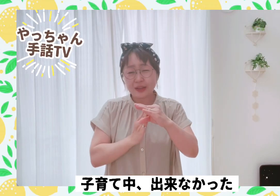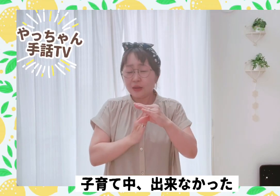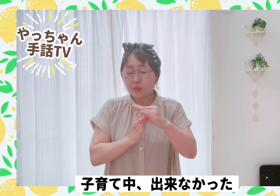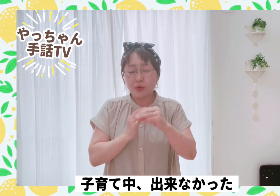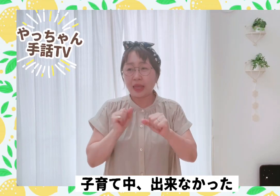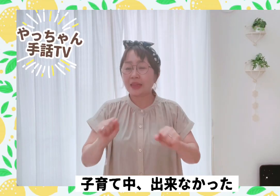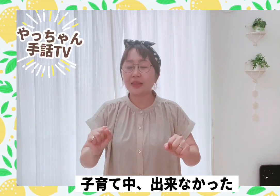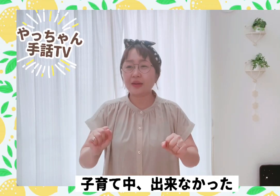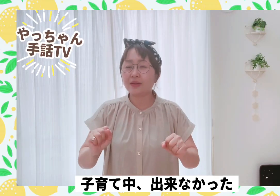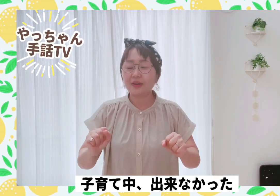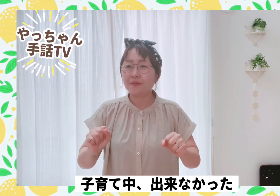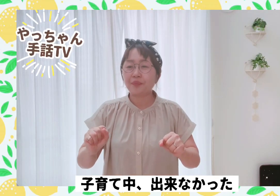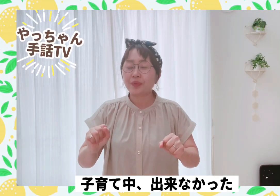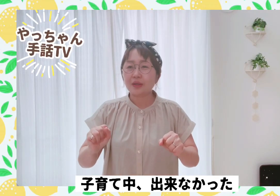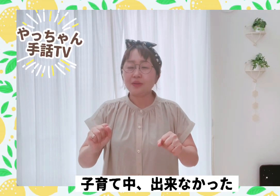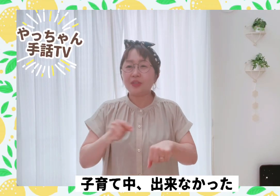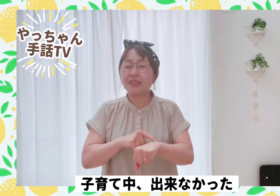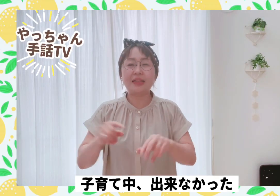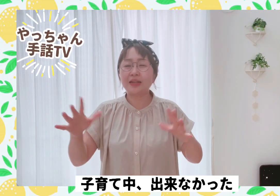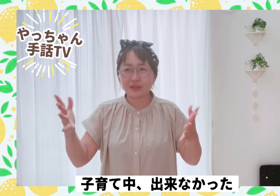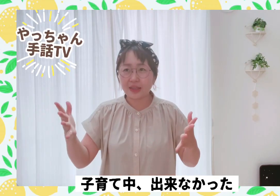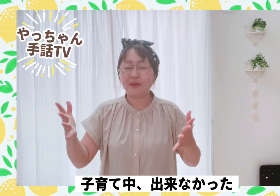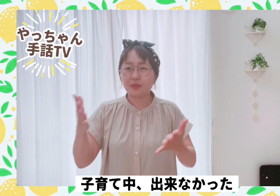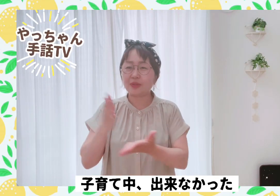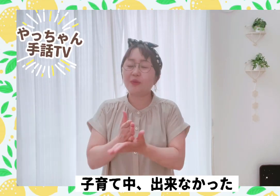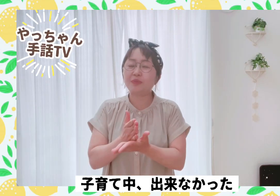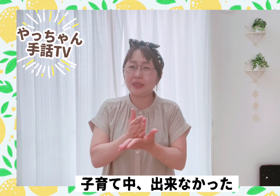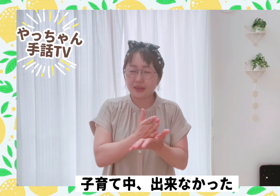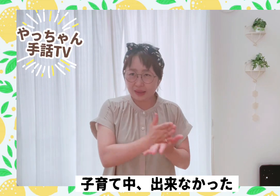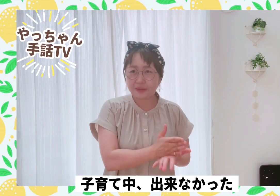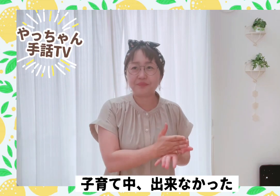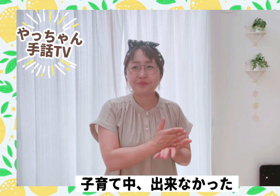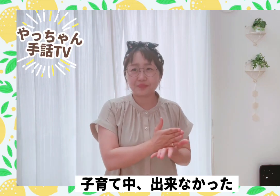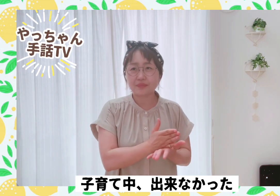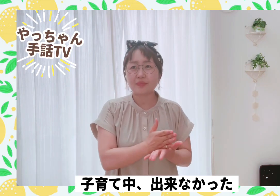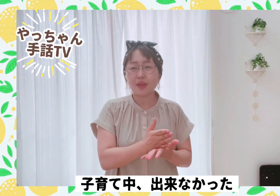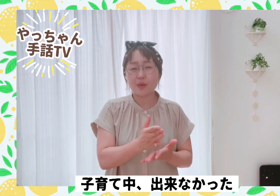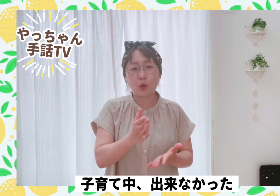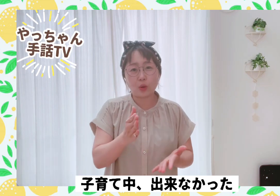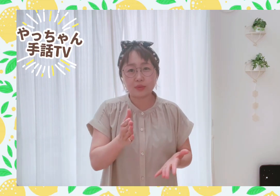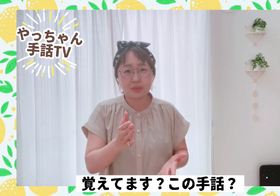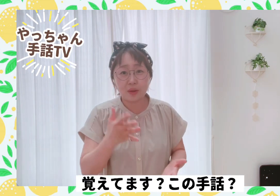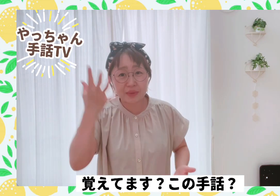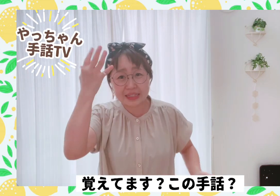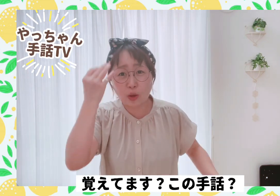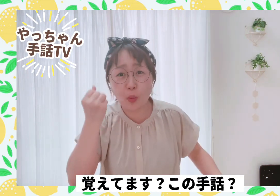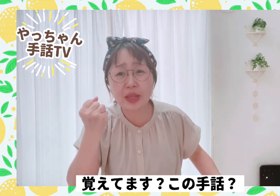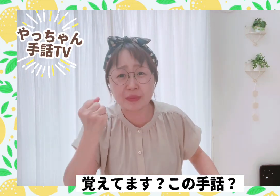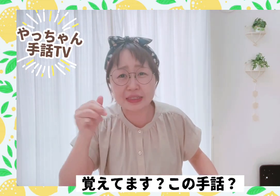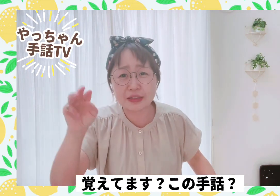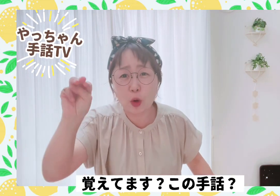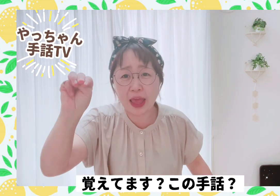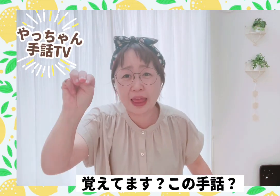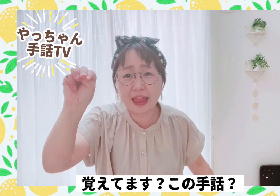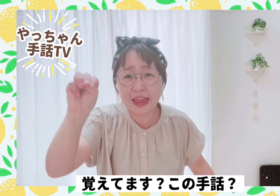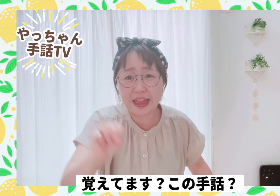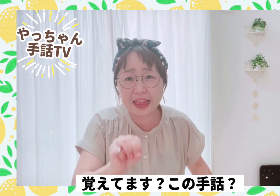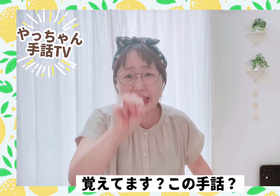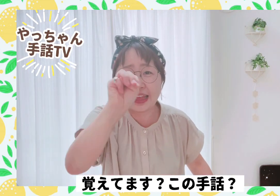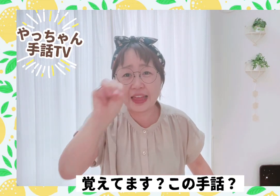育て中でもうやってる時間がなくてストップしていて、もう覚えてます？皆